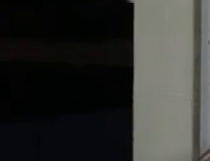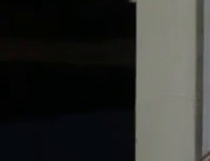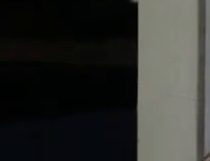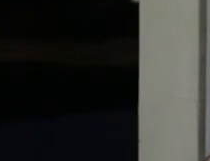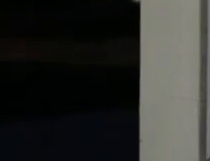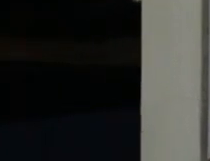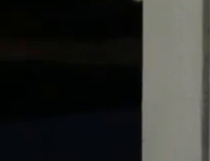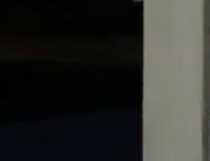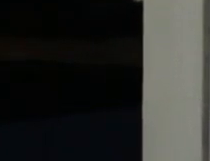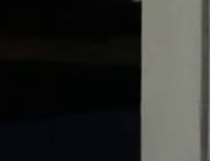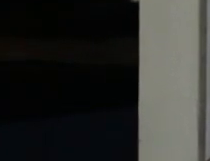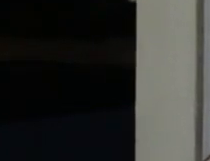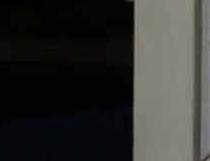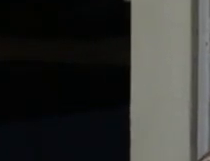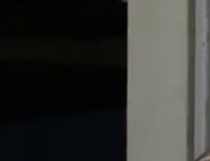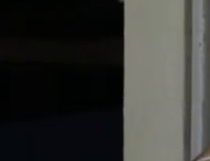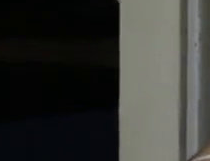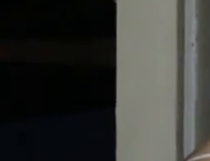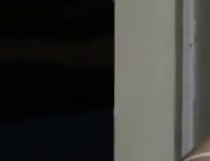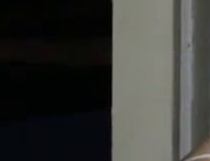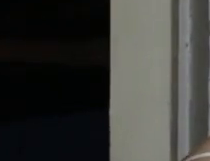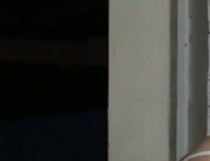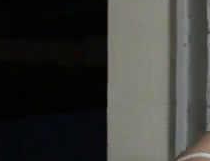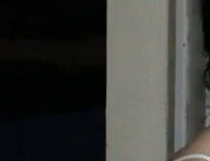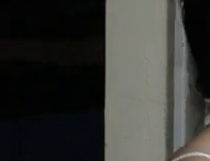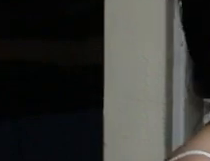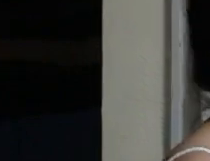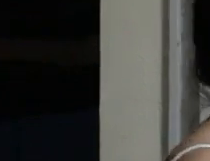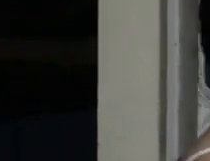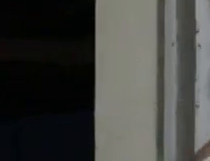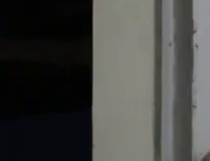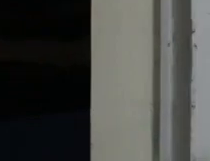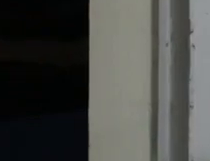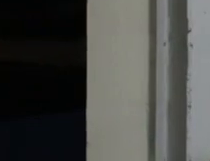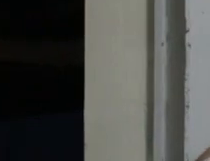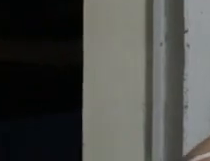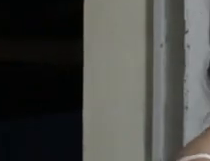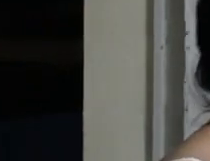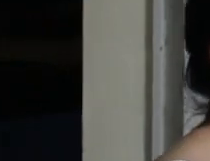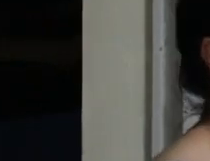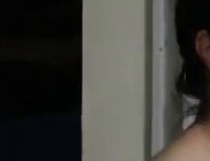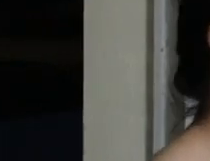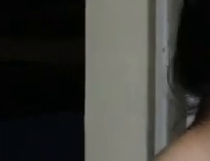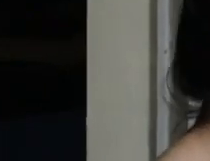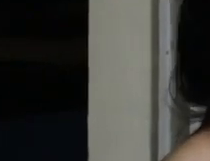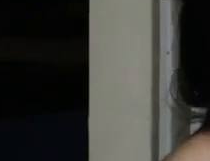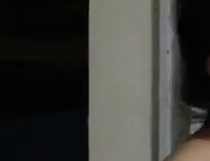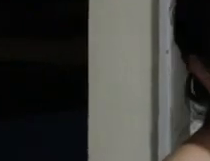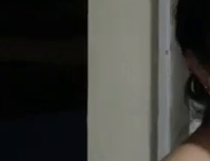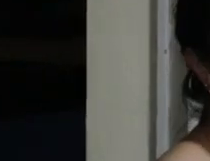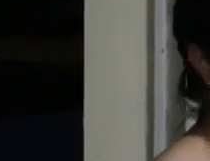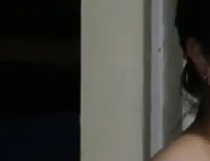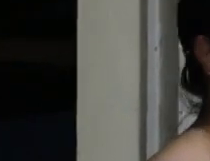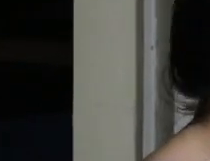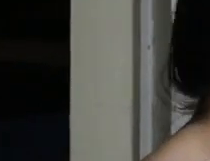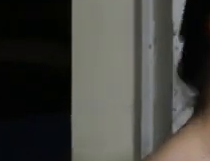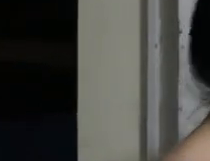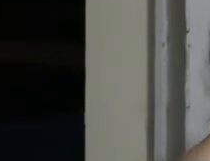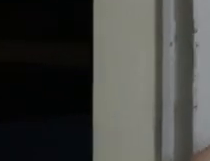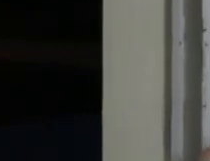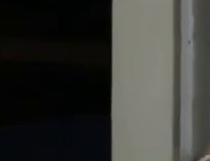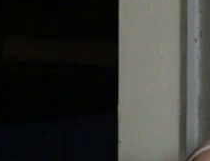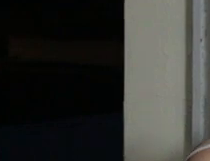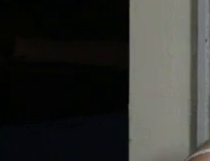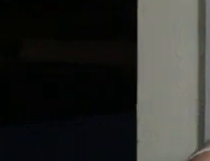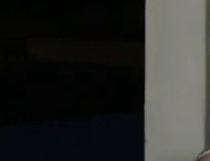ele fez uma reforma no telhado daquela casa. Então, assim, o que acontece? O que pega aqui exatamente? Quem tem intenção não